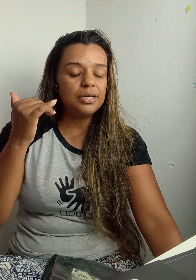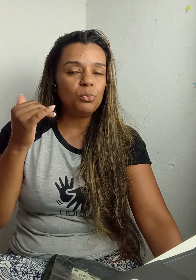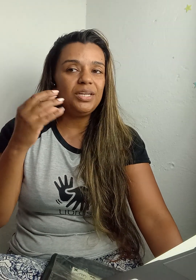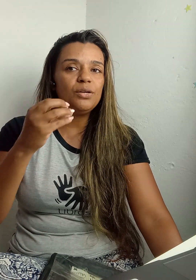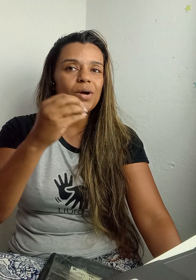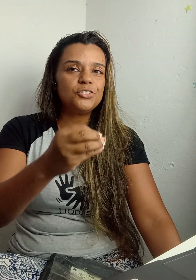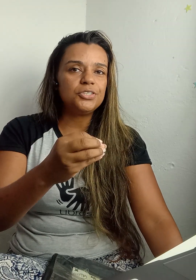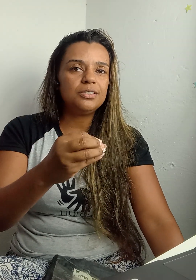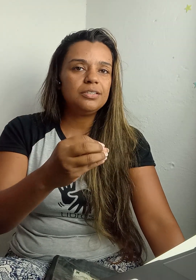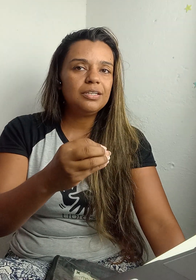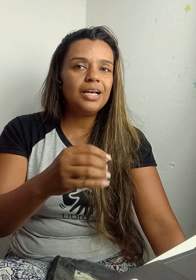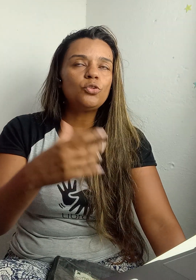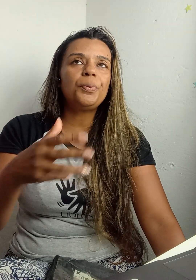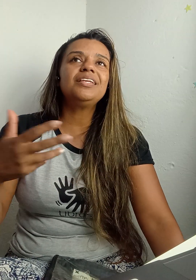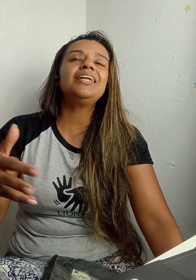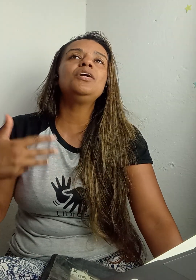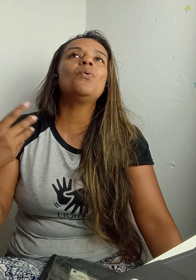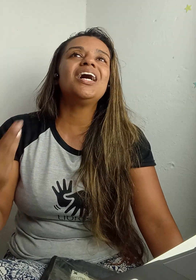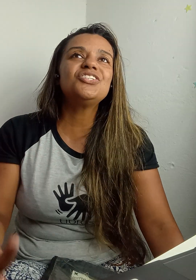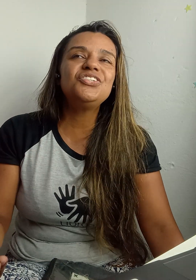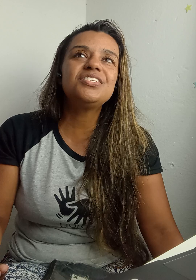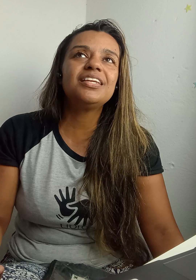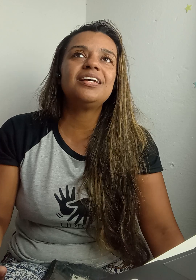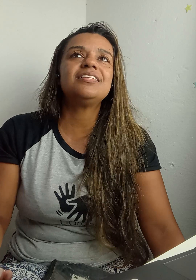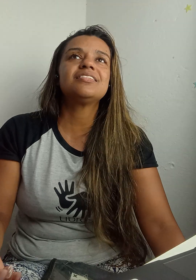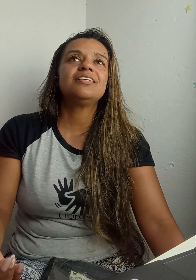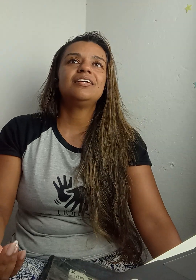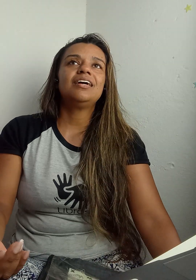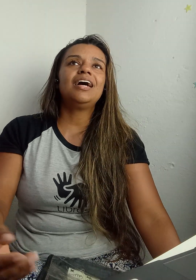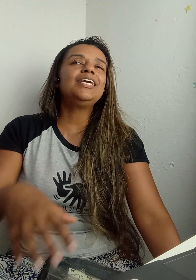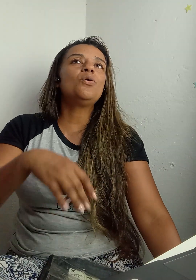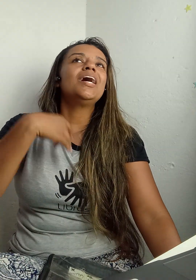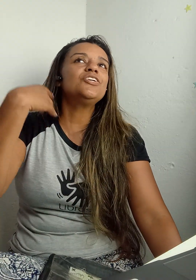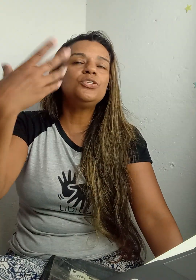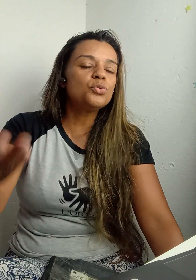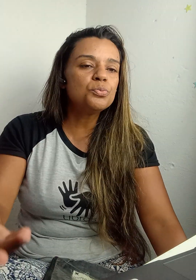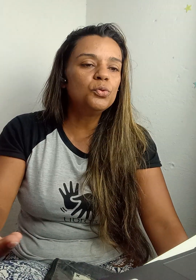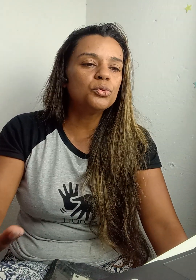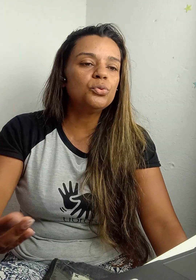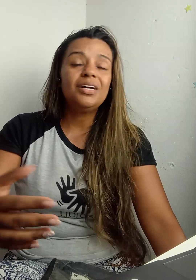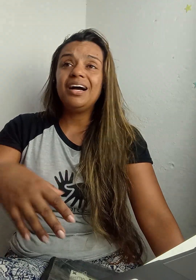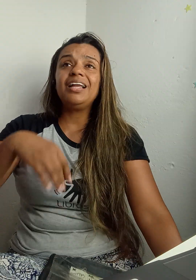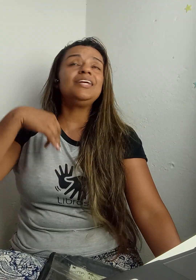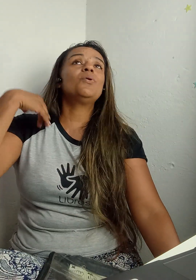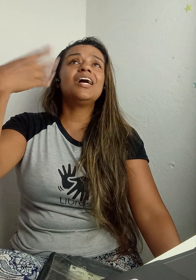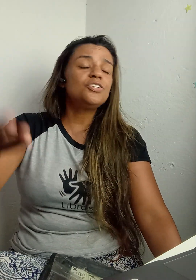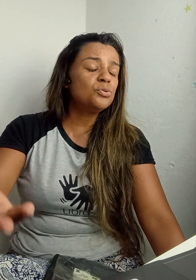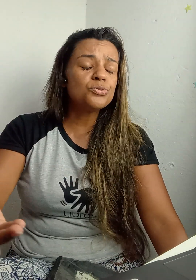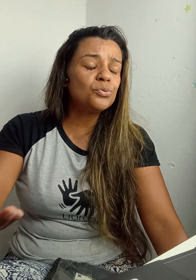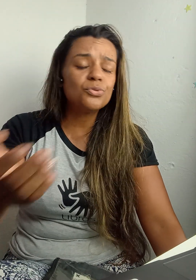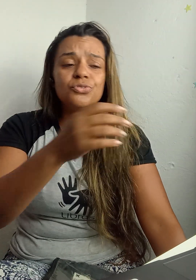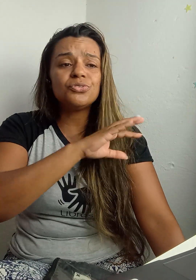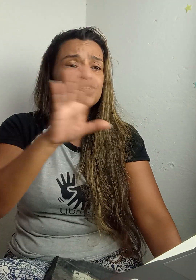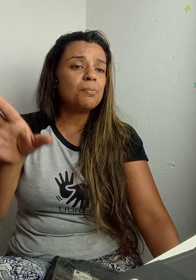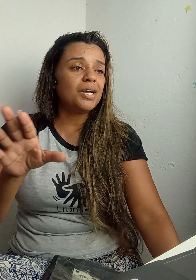termo, linguagem. Ah, tô aprendendo a linguagem de sinais. A linguagem dos mudos, a linguagem dos surdos,